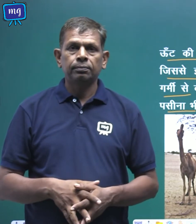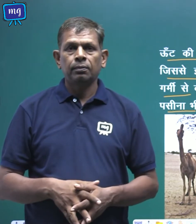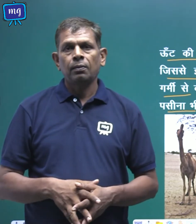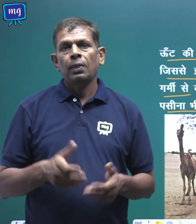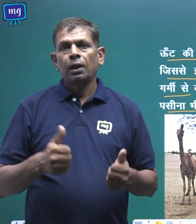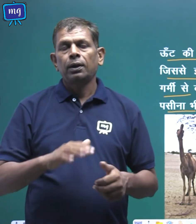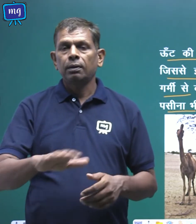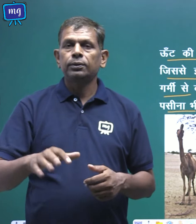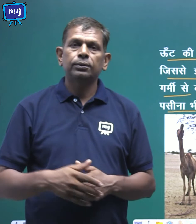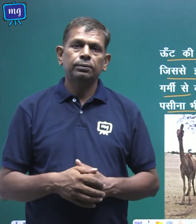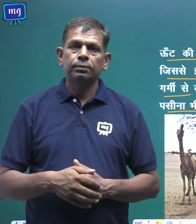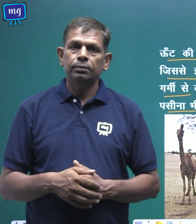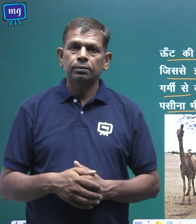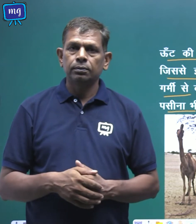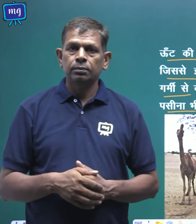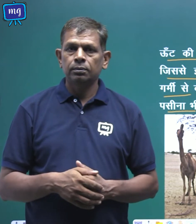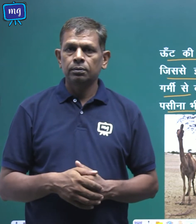ठीक है बच्चों?